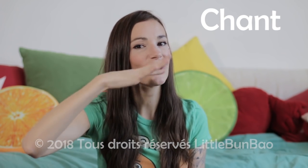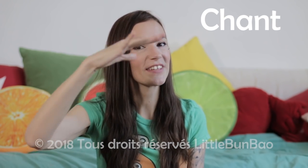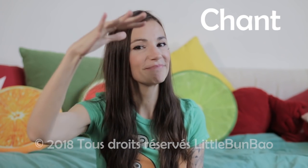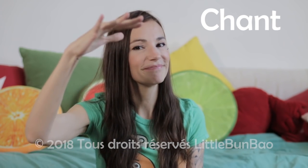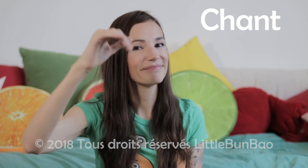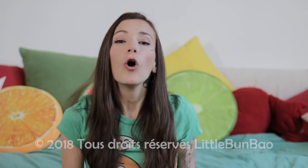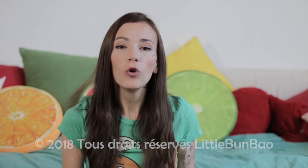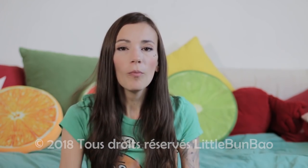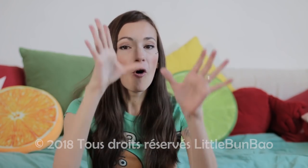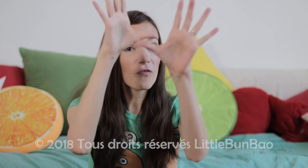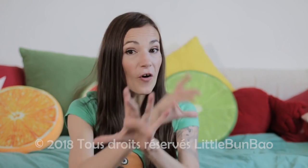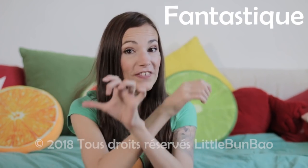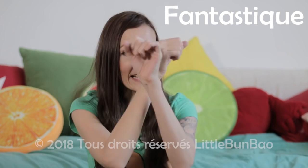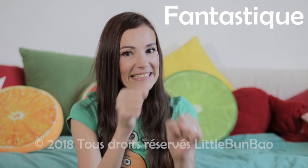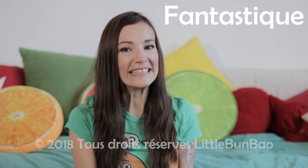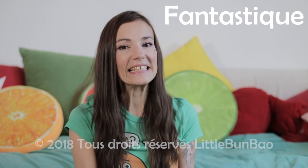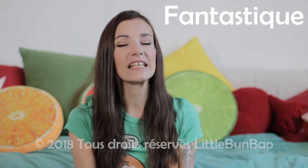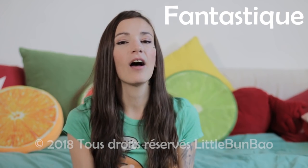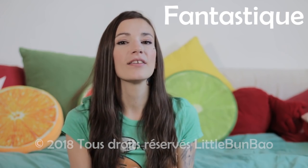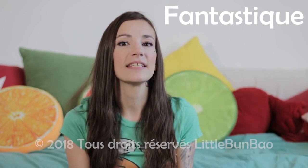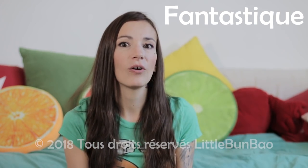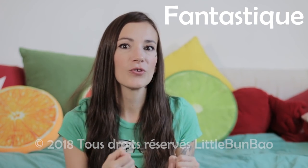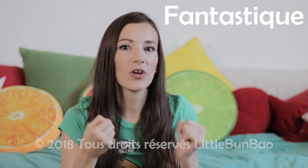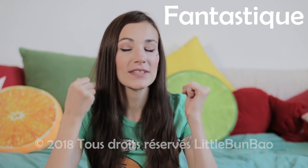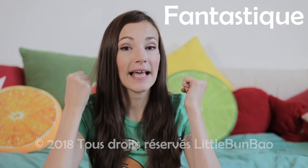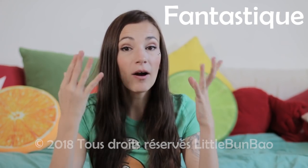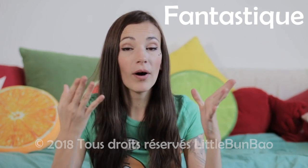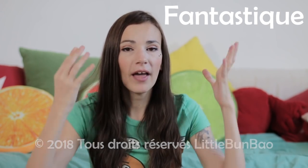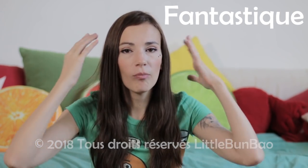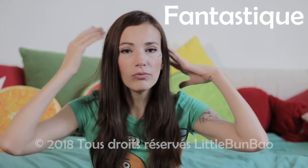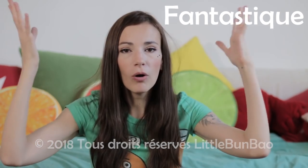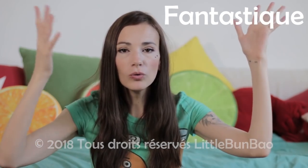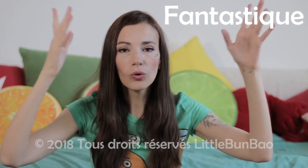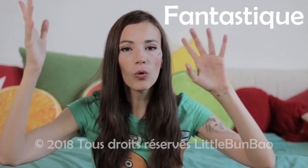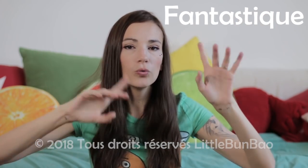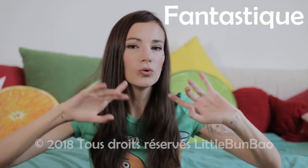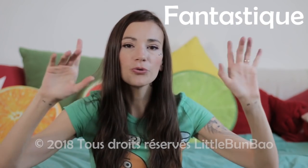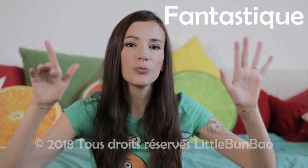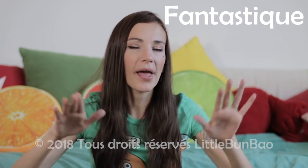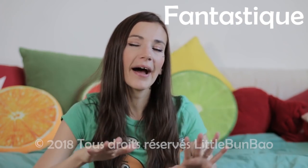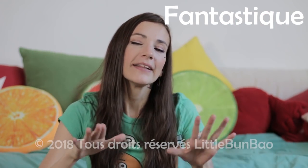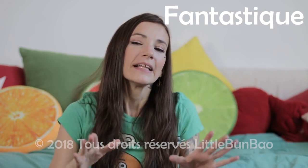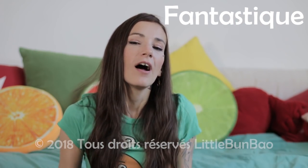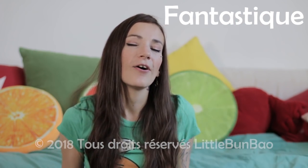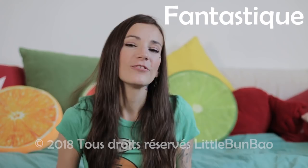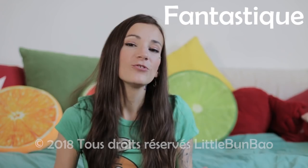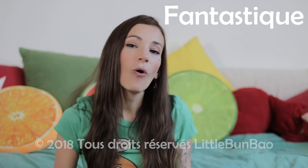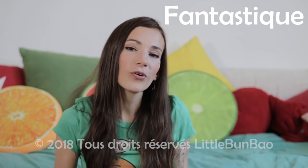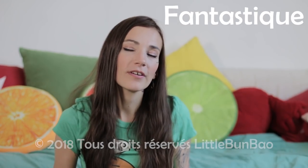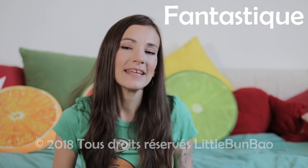Chanter. Le mot fantastique, c'est dans le sens incroyable, waouh, trop cool, super. Donc, il